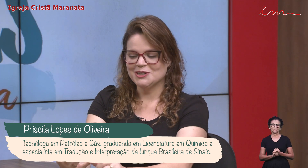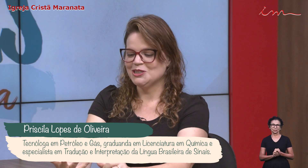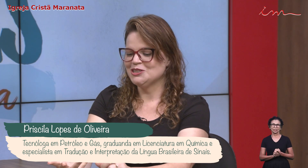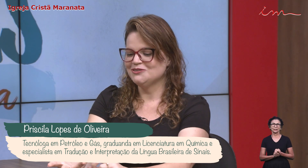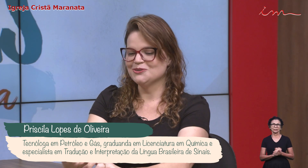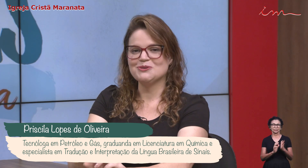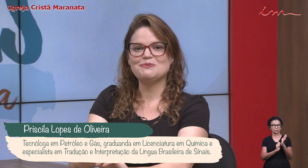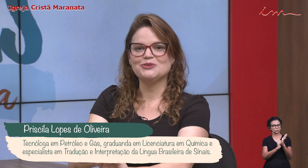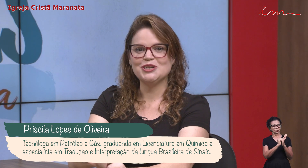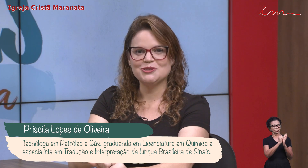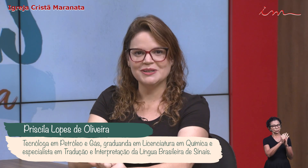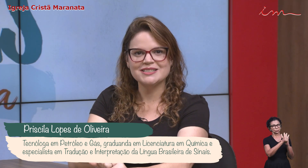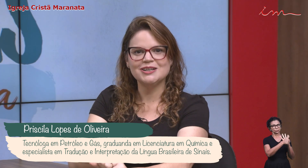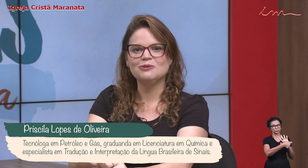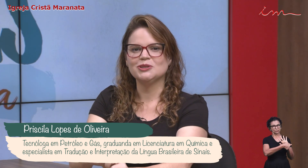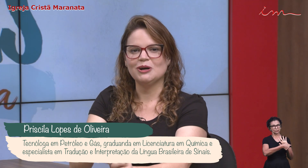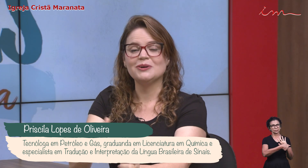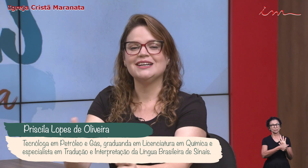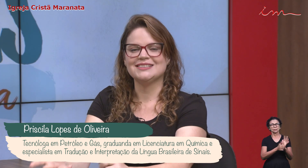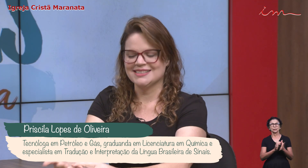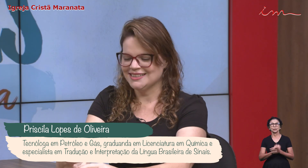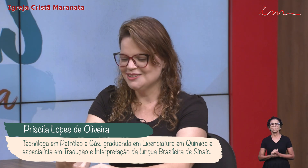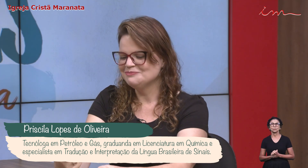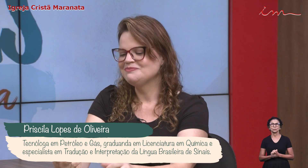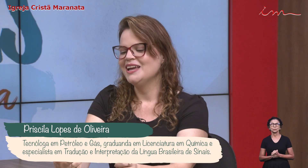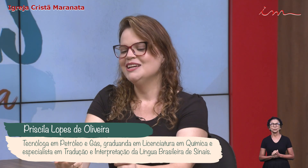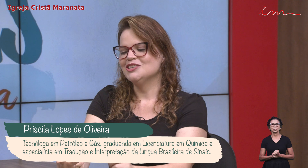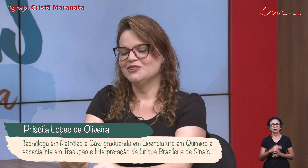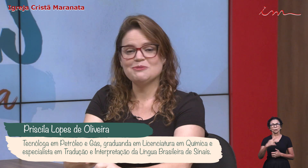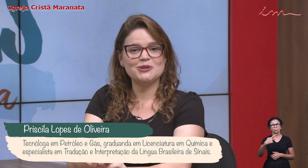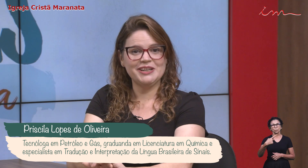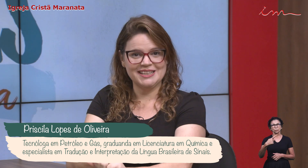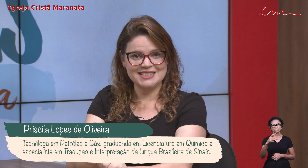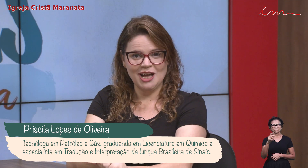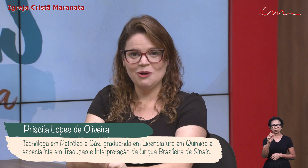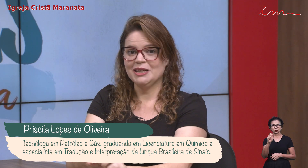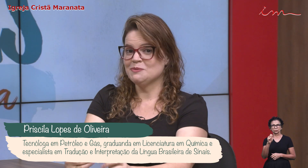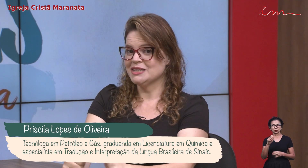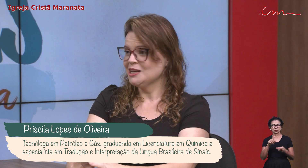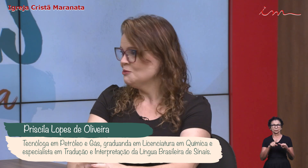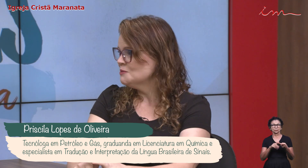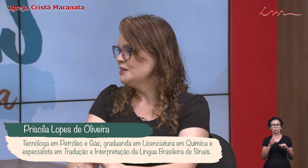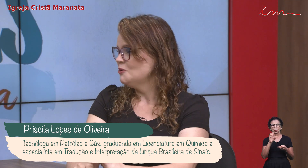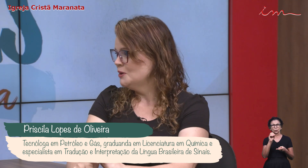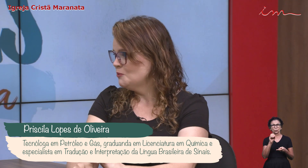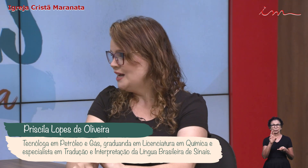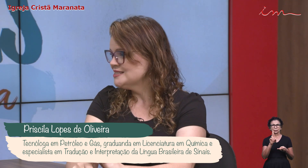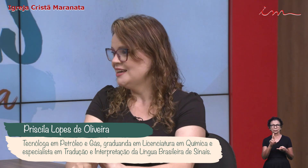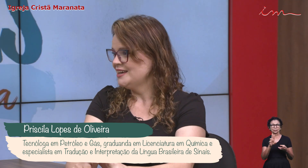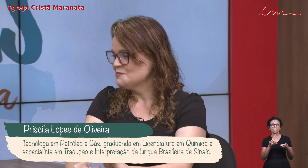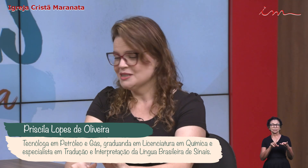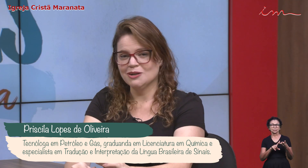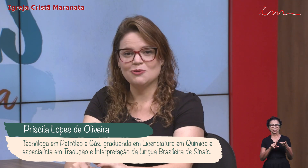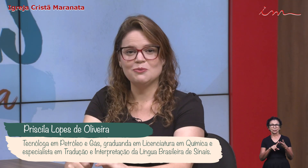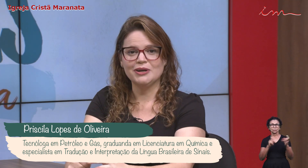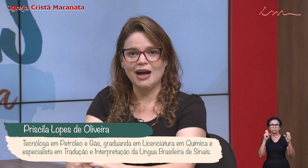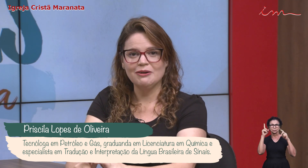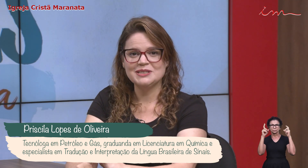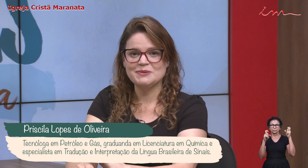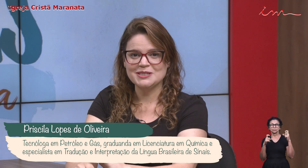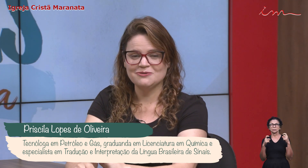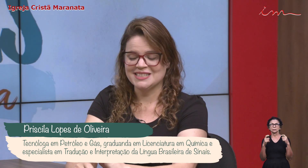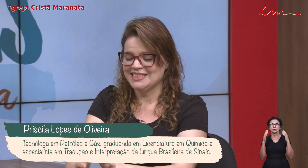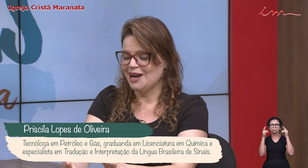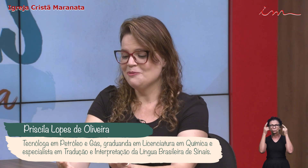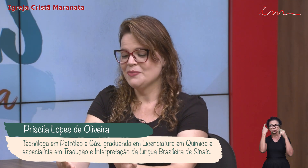mãos, a gente já falou sobre ponto de articulação, ou então a localização. Já falamos da orientação, da expressão, também não manuais, né? Que é a expressão corporal,